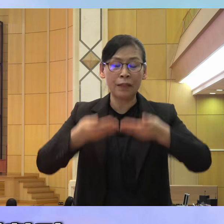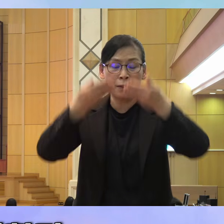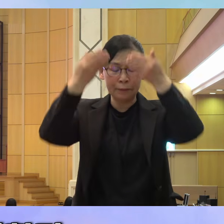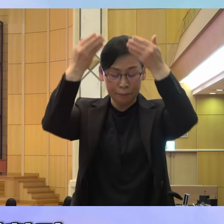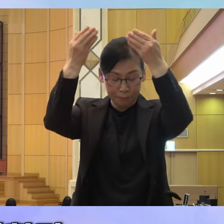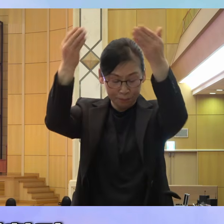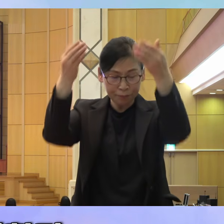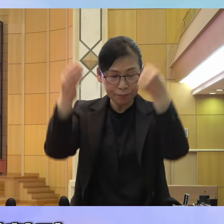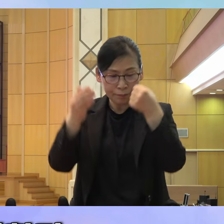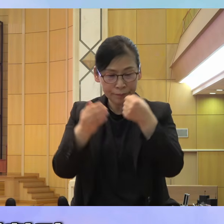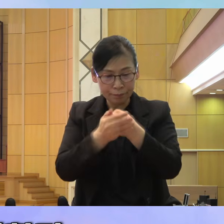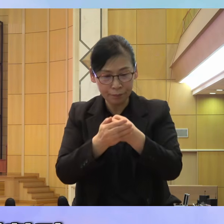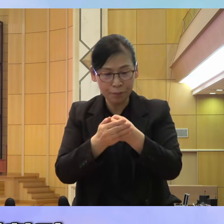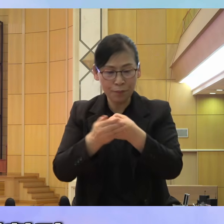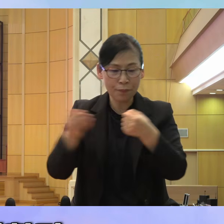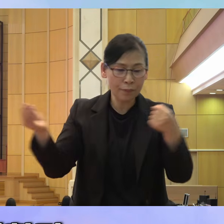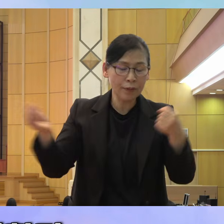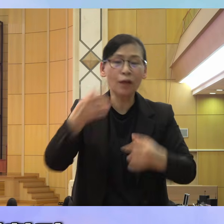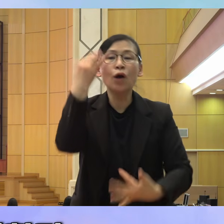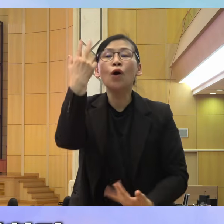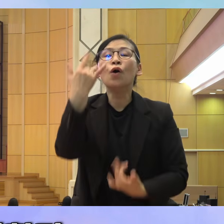목숨을 다하리.